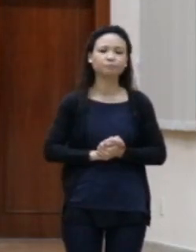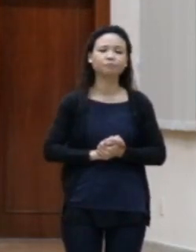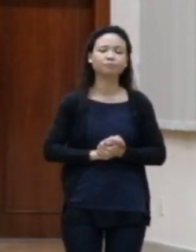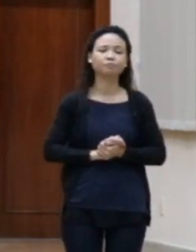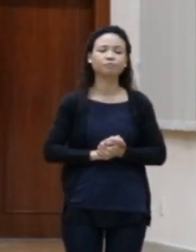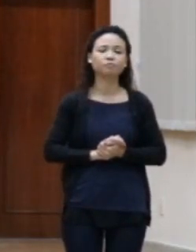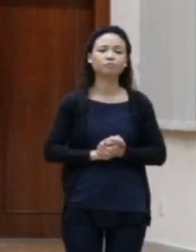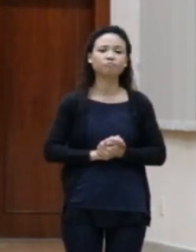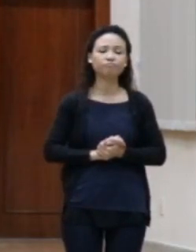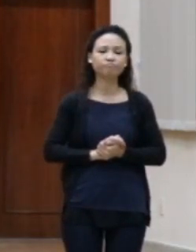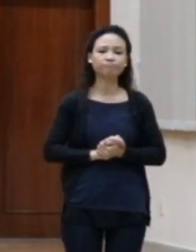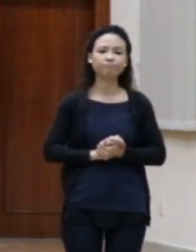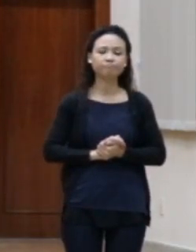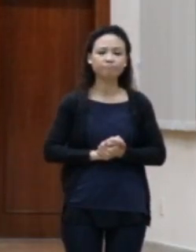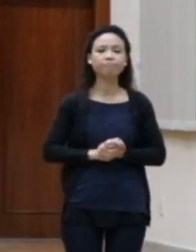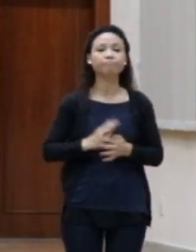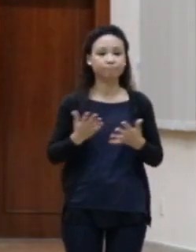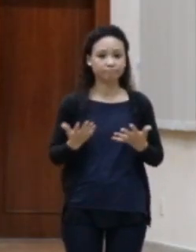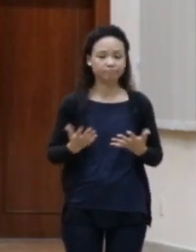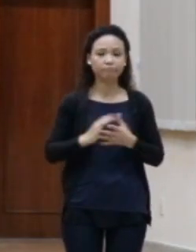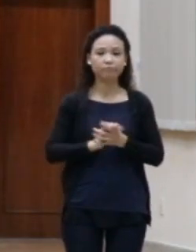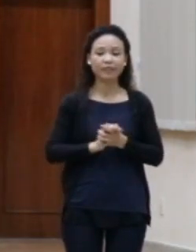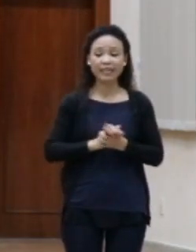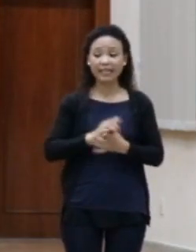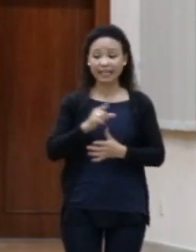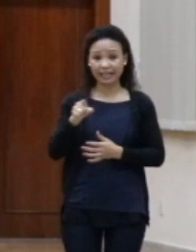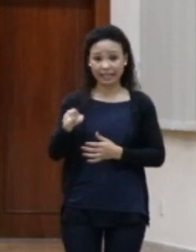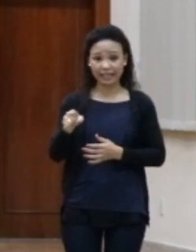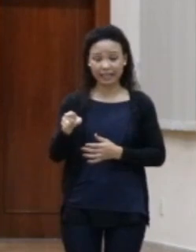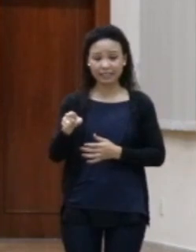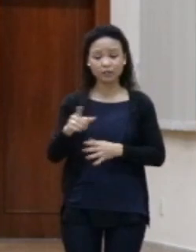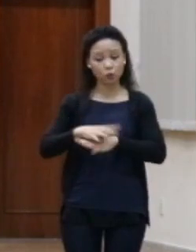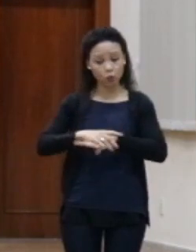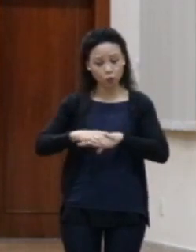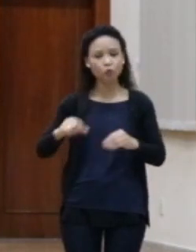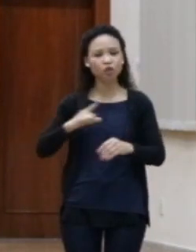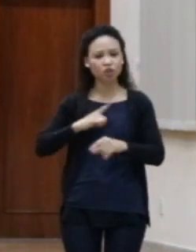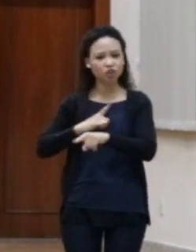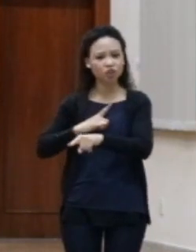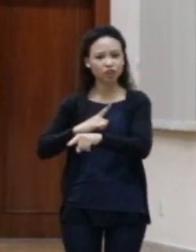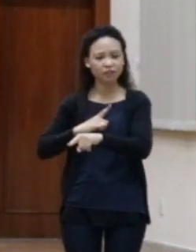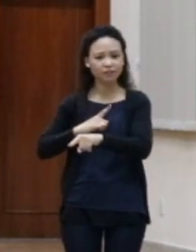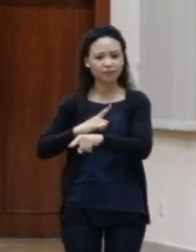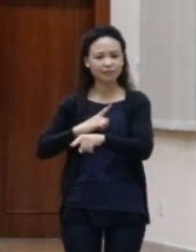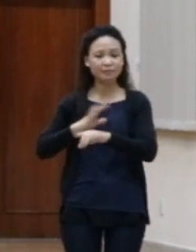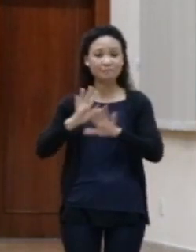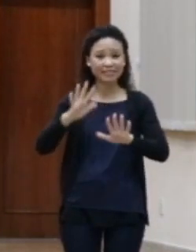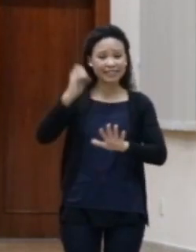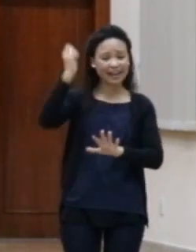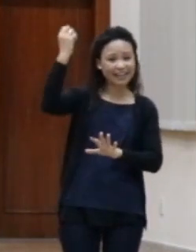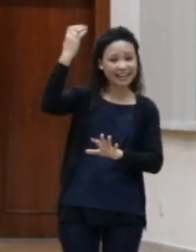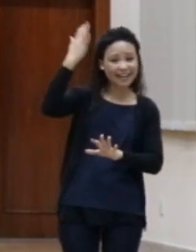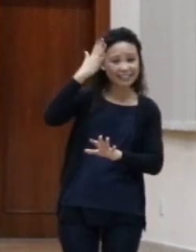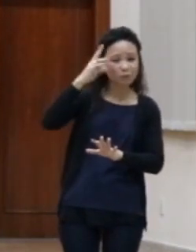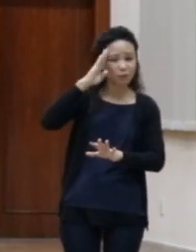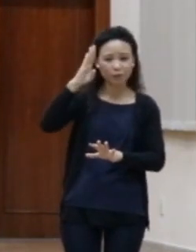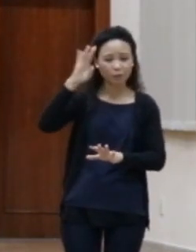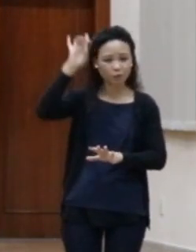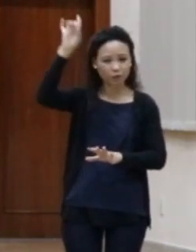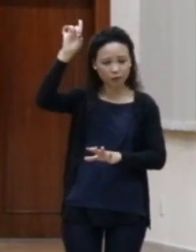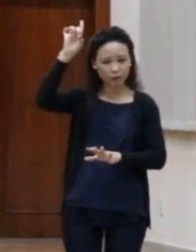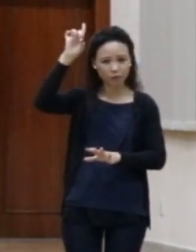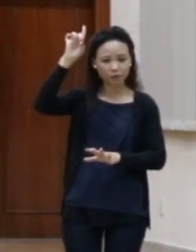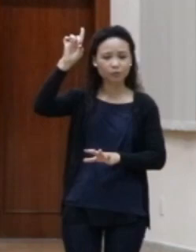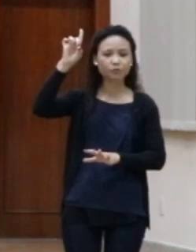vida do cego de nascença em João 9. Mas a graça sustentadora de Deus exibe